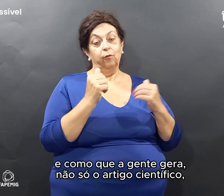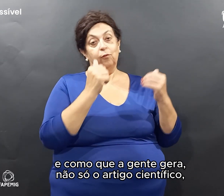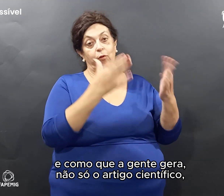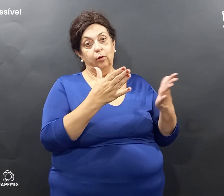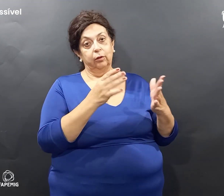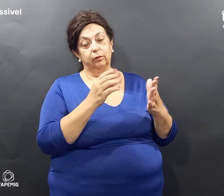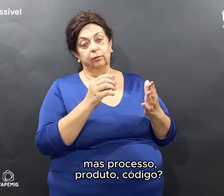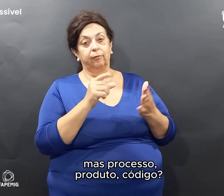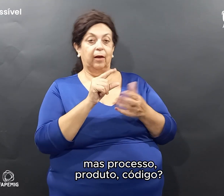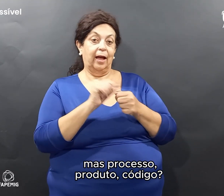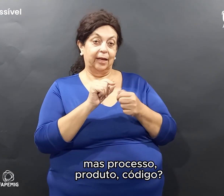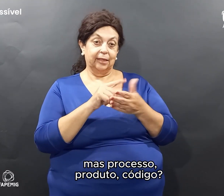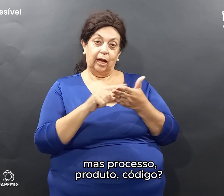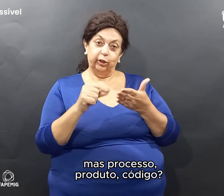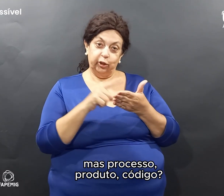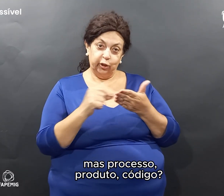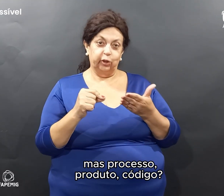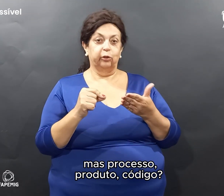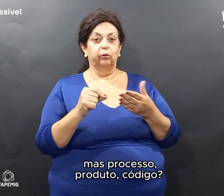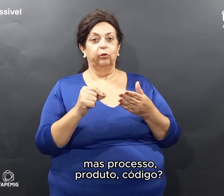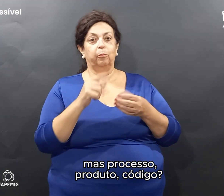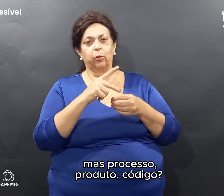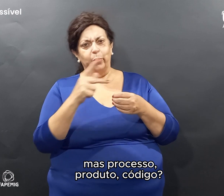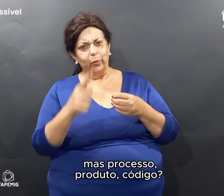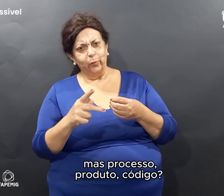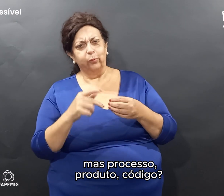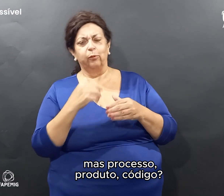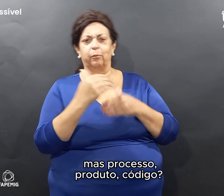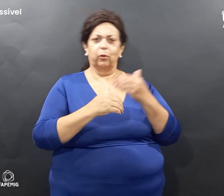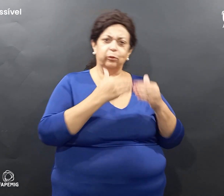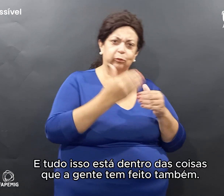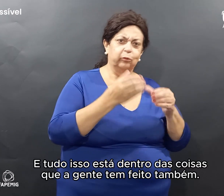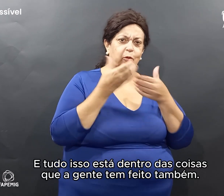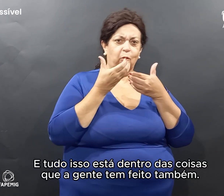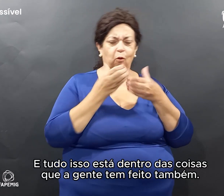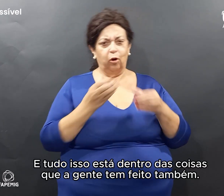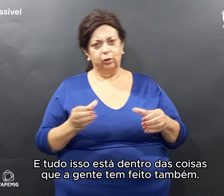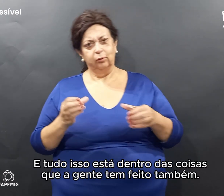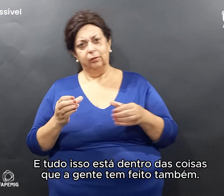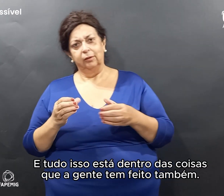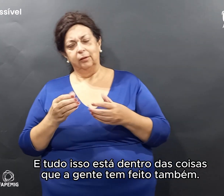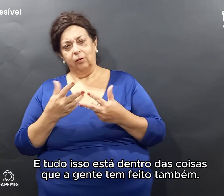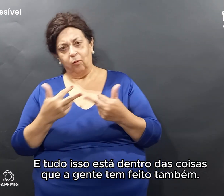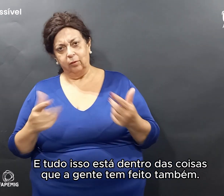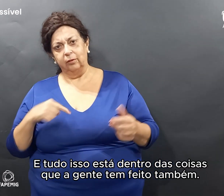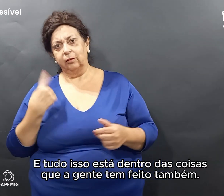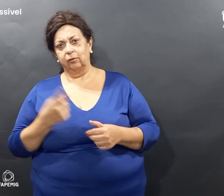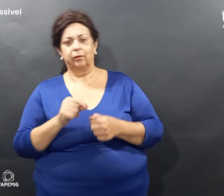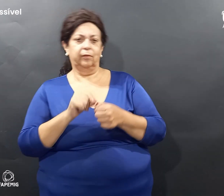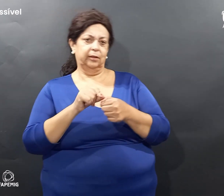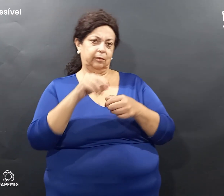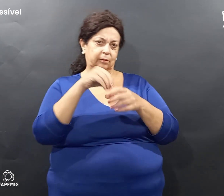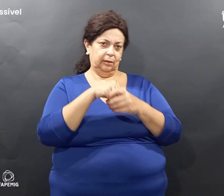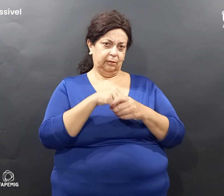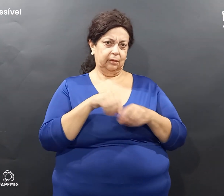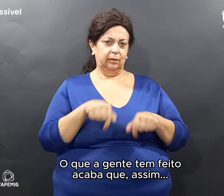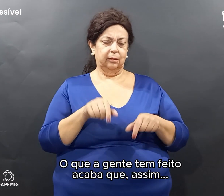científico, mas processo, produto, código. E tudo isso está dentro das coisas que a gente tem feito também. O que a gente